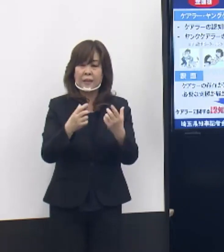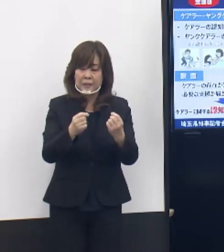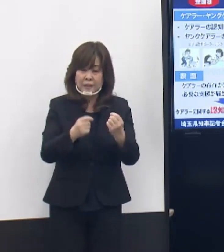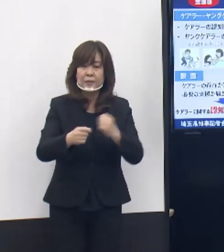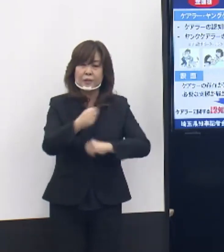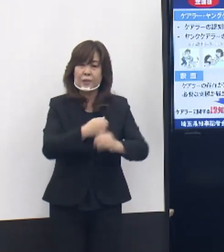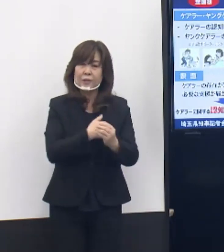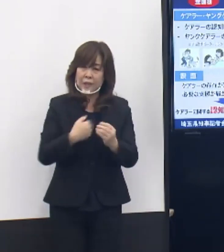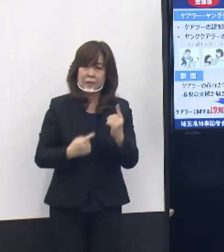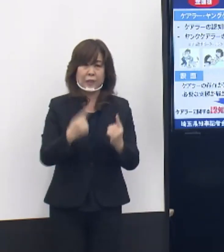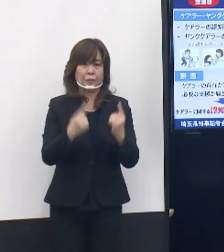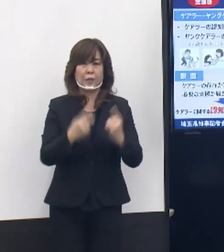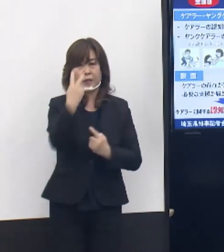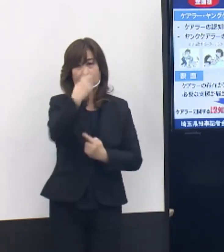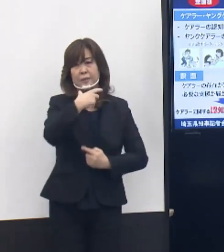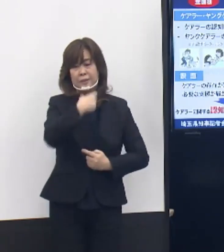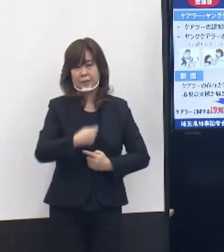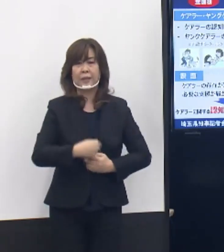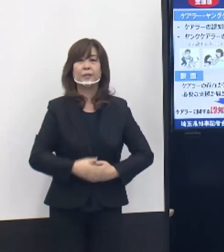ていただきたいと考えています。